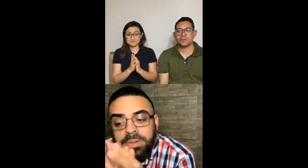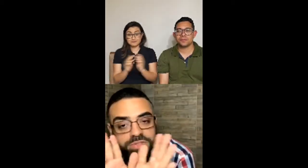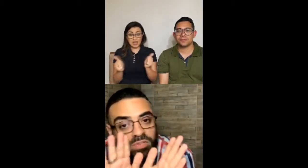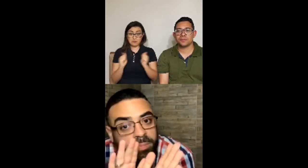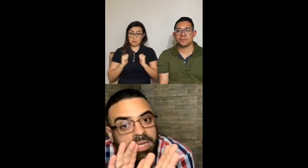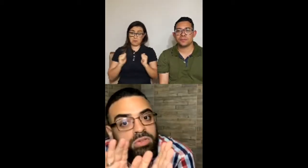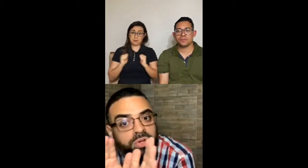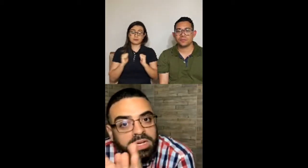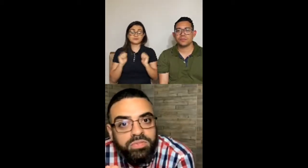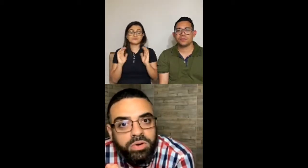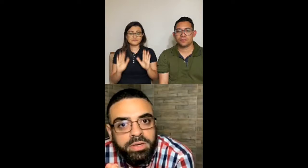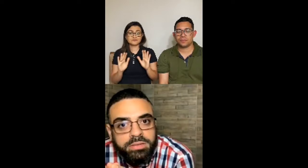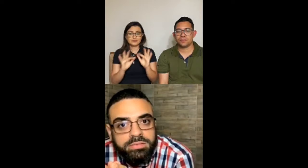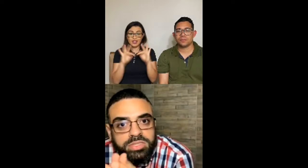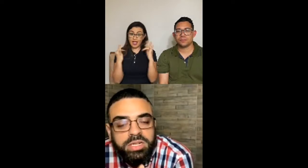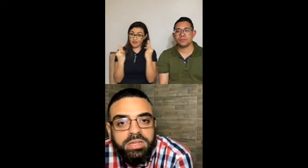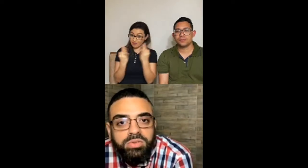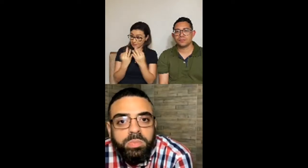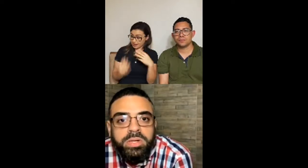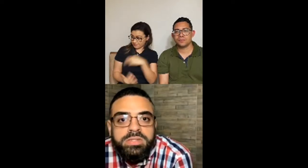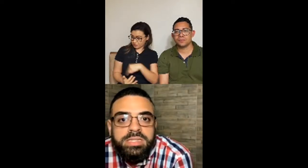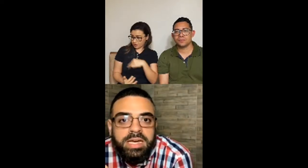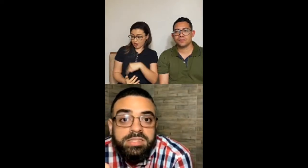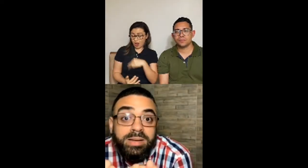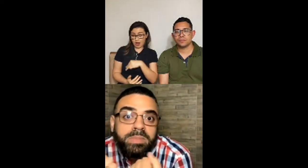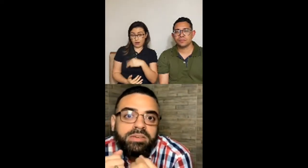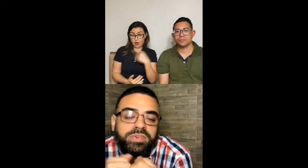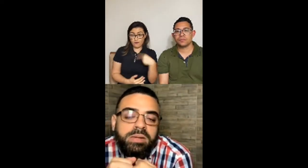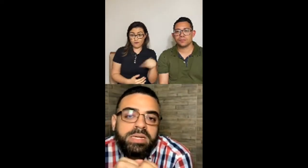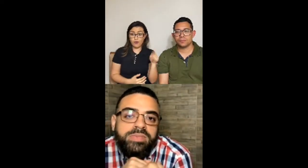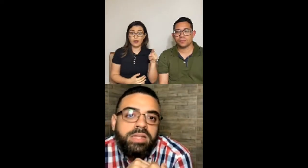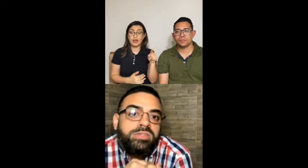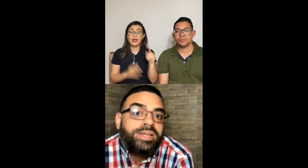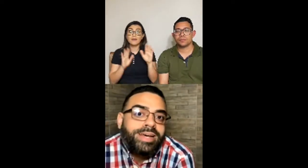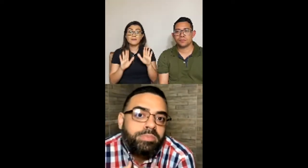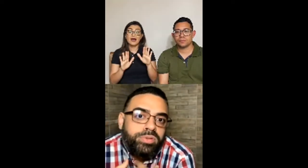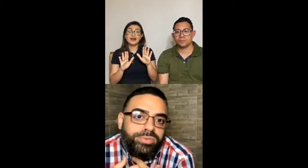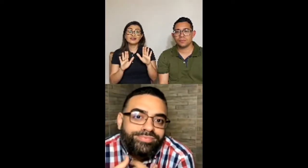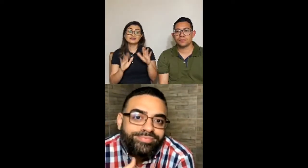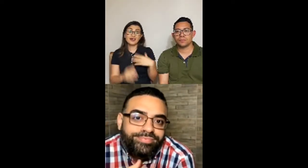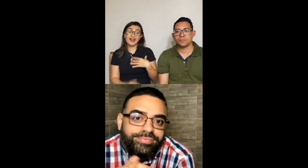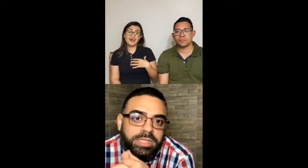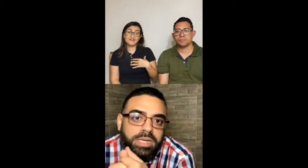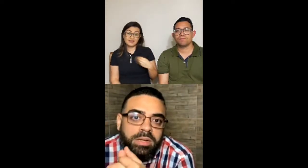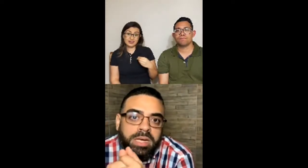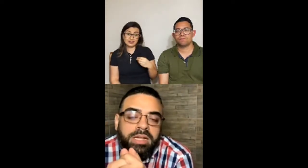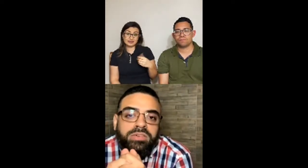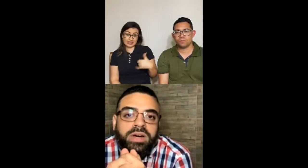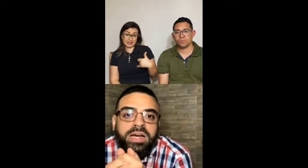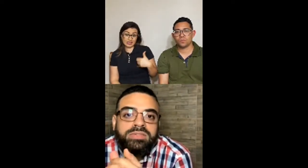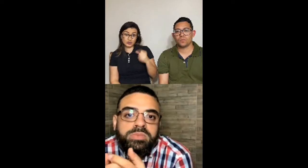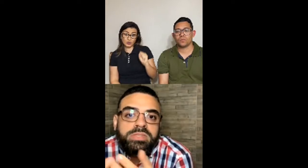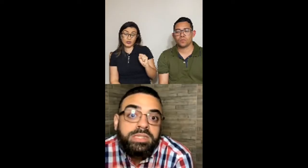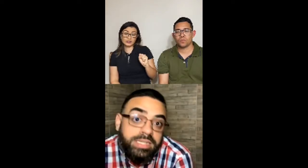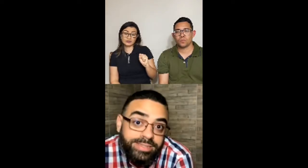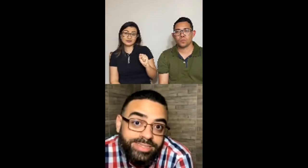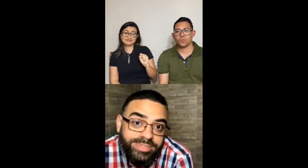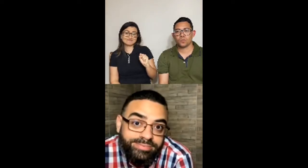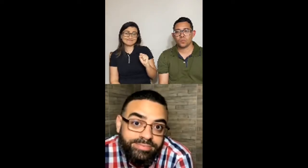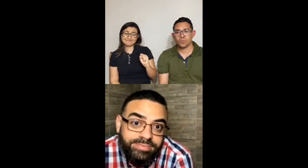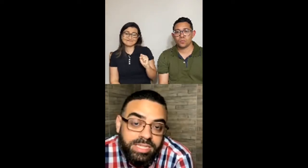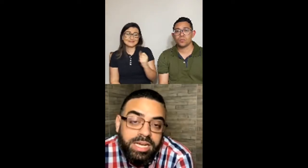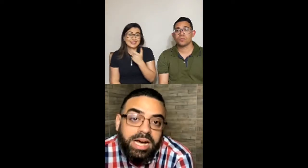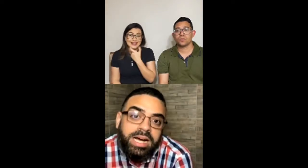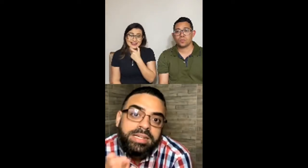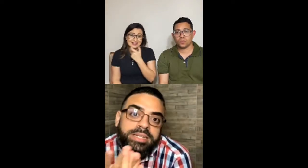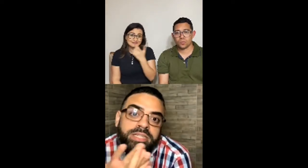tudo mais, e ali, de boa. Aí a família toda foi. Só que no processo, a minha filha mais velha